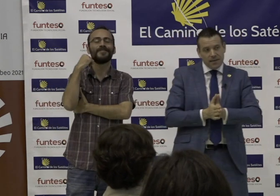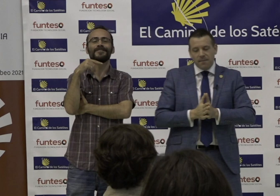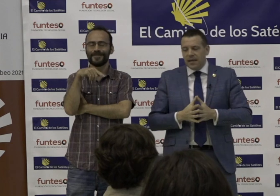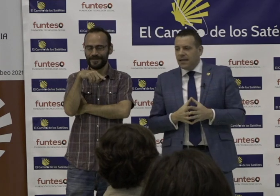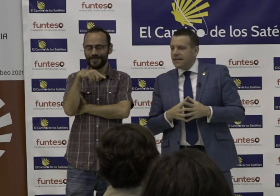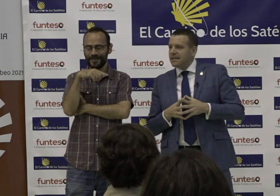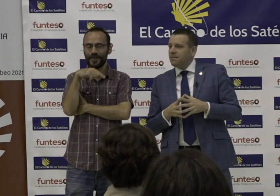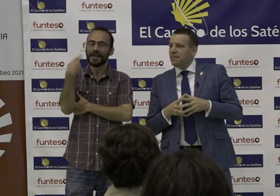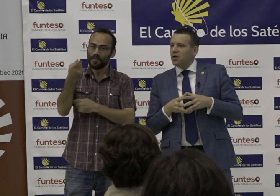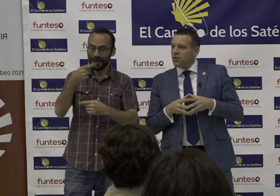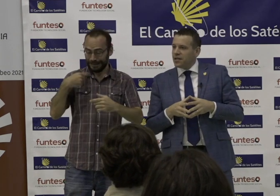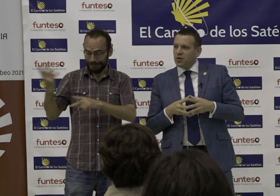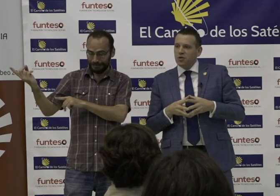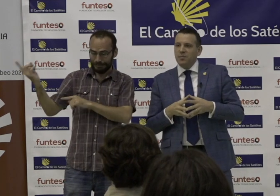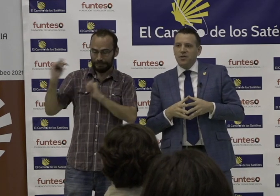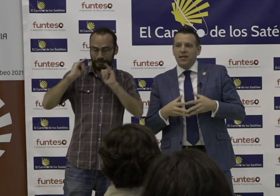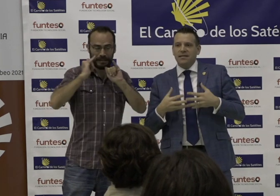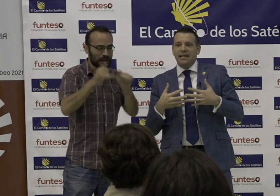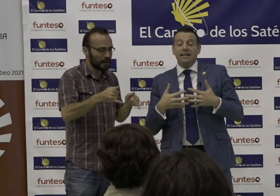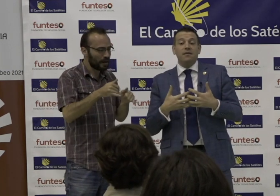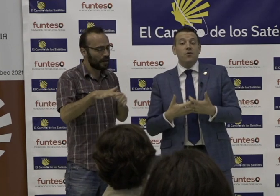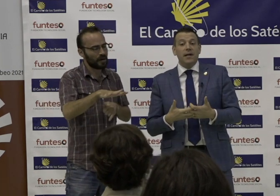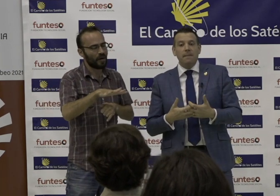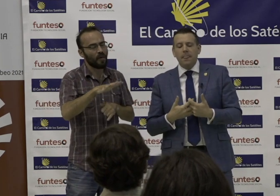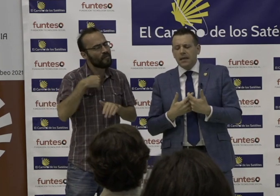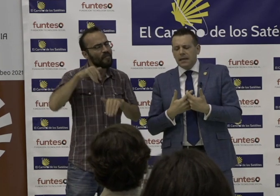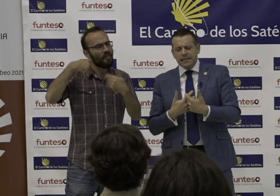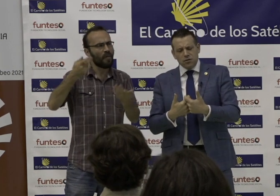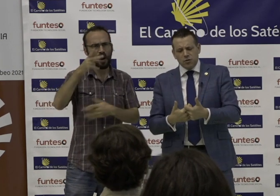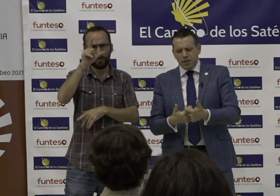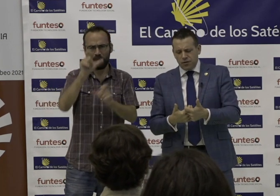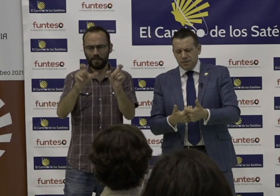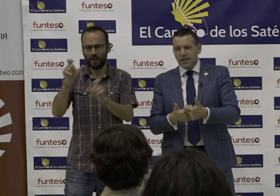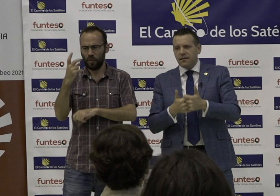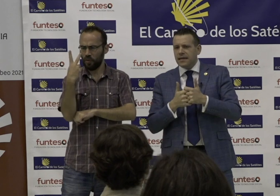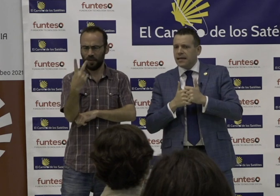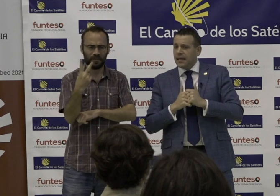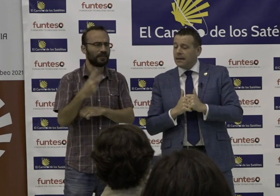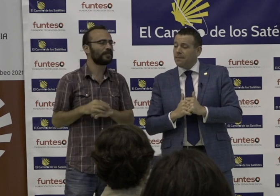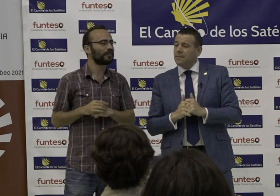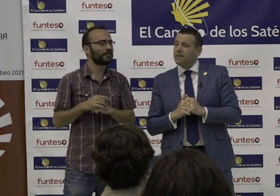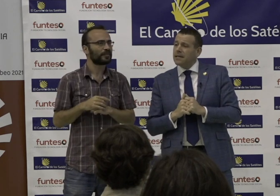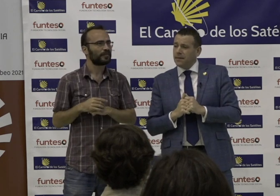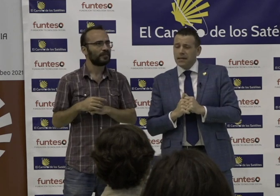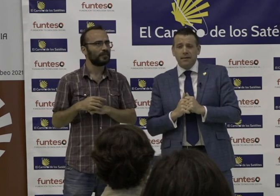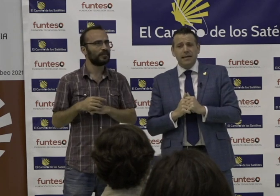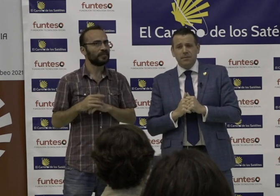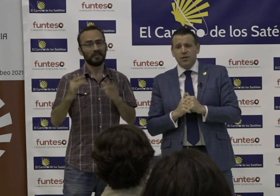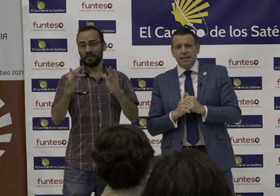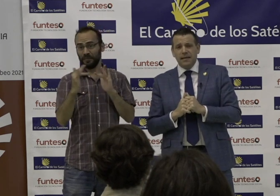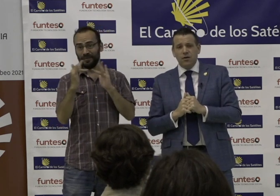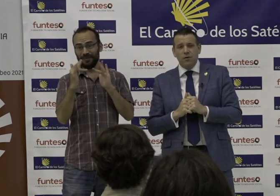llegar aquí, en esta etapa me encontré con dos personas que eran de fuera. Estas dos personas me decían que era la primera vez que venían a